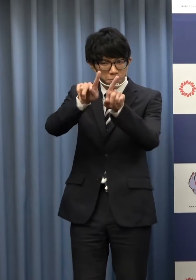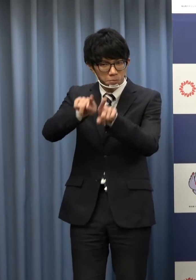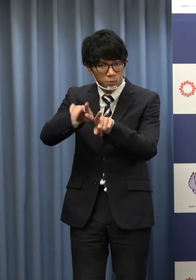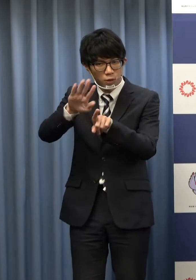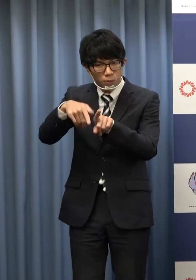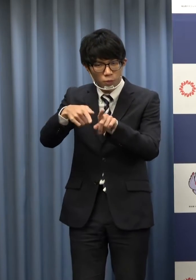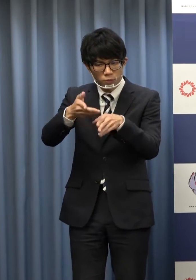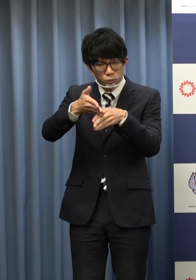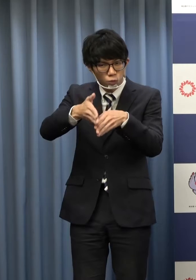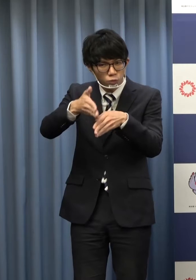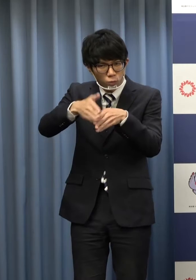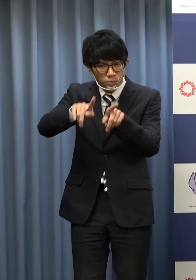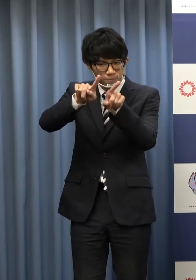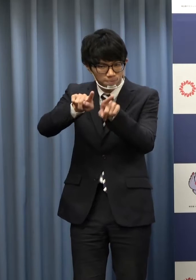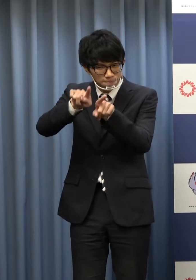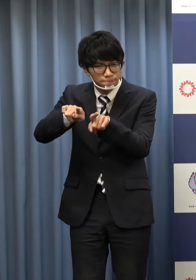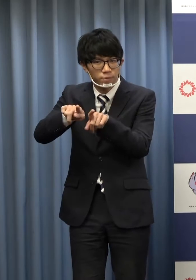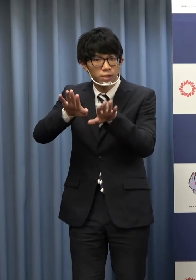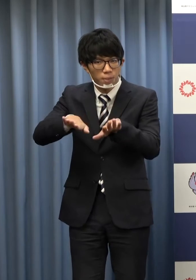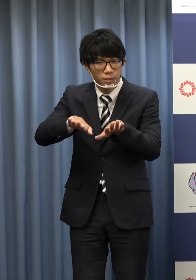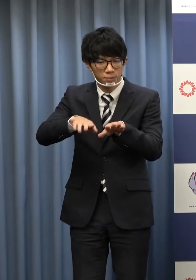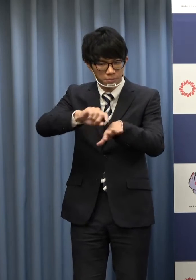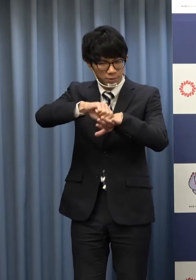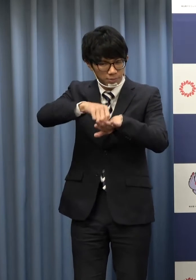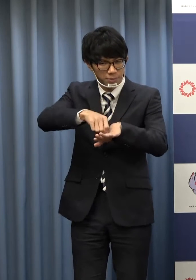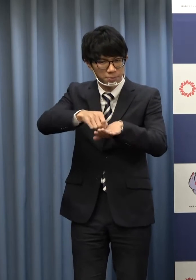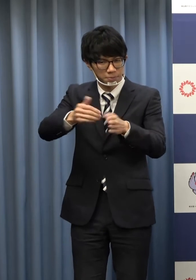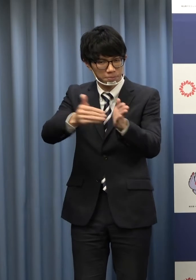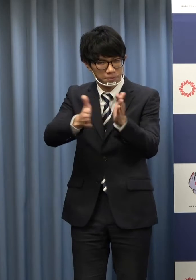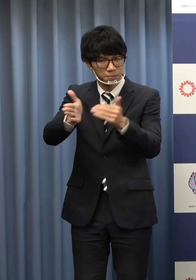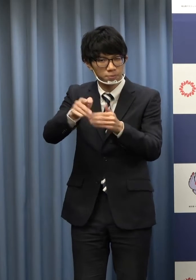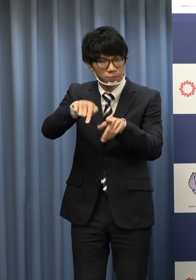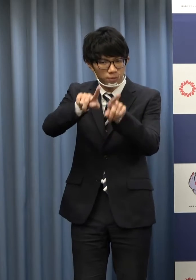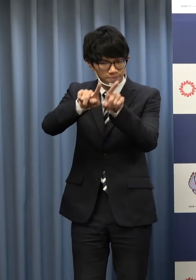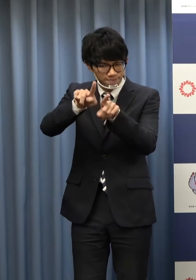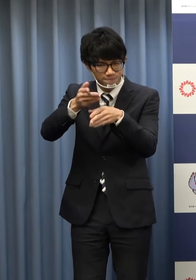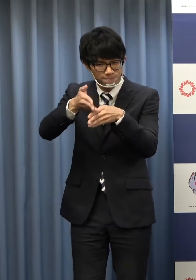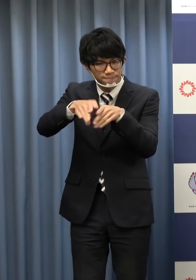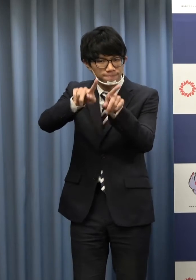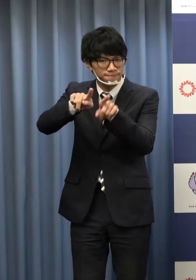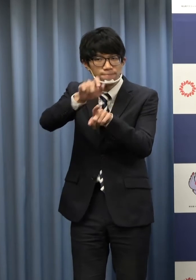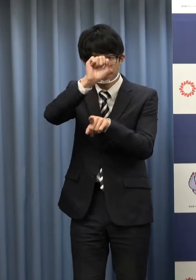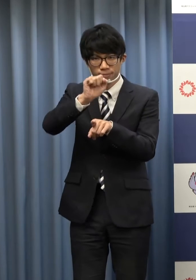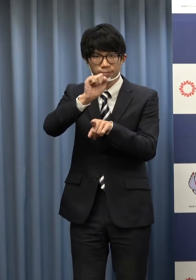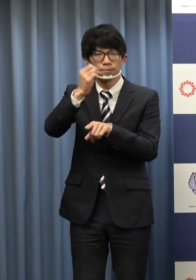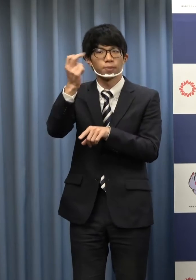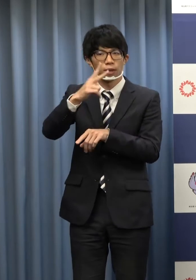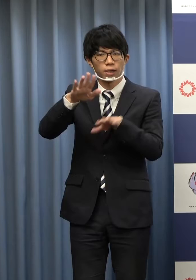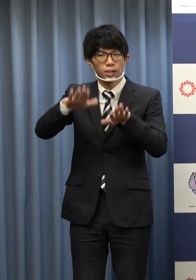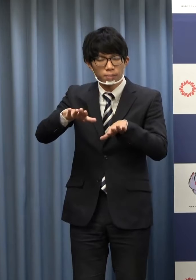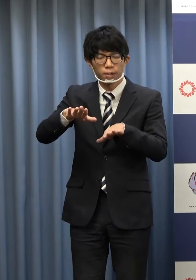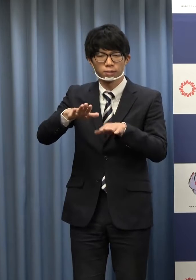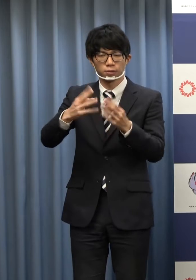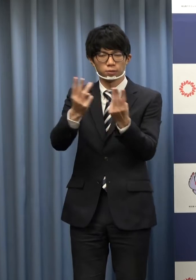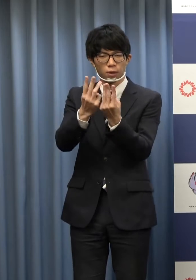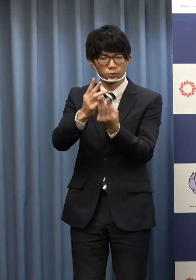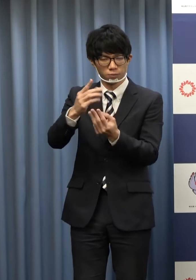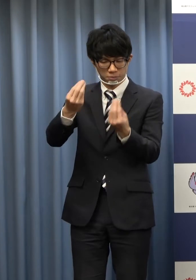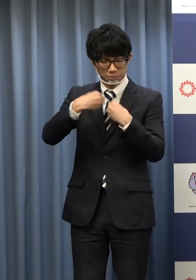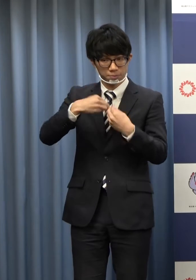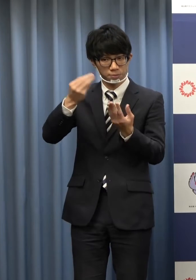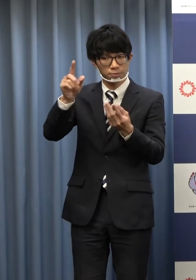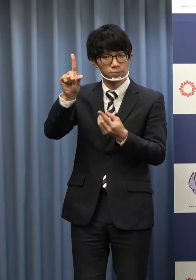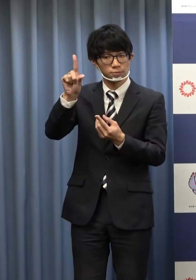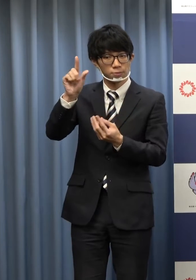きである。あるいはまだこれからリバウンドをする、特にこれからワクチン接種